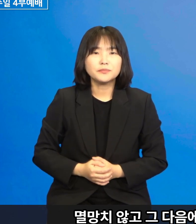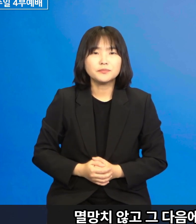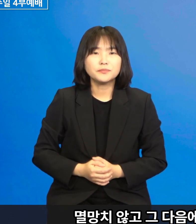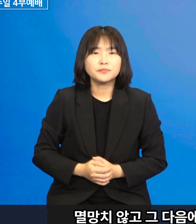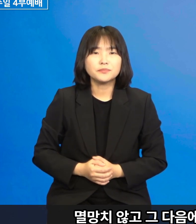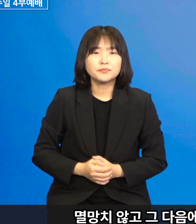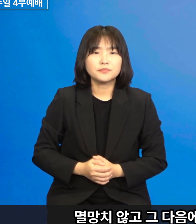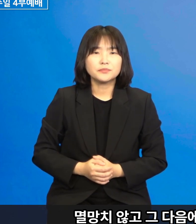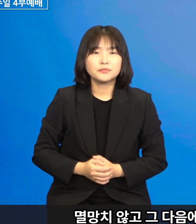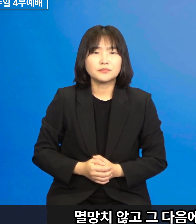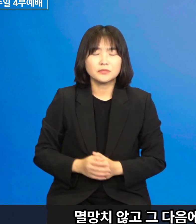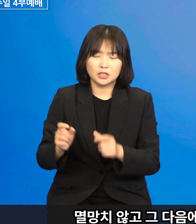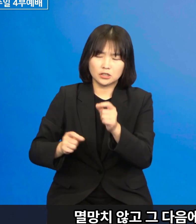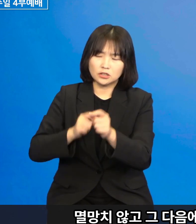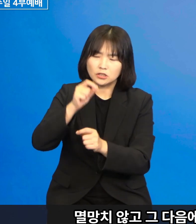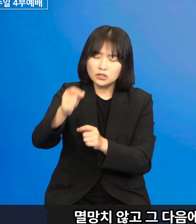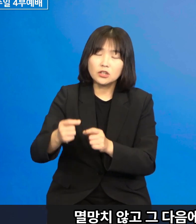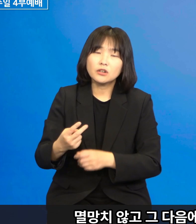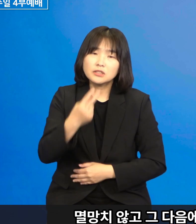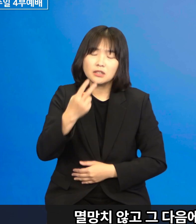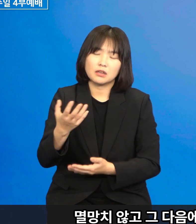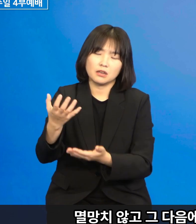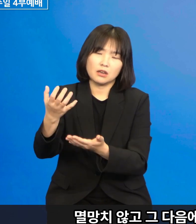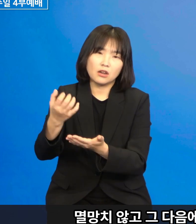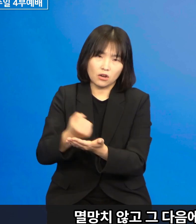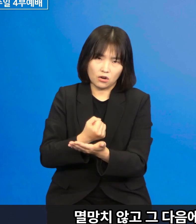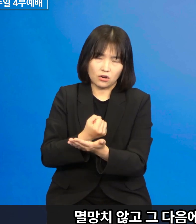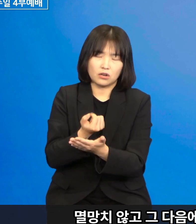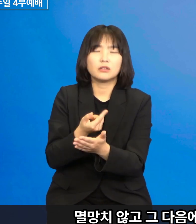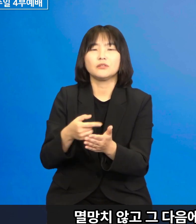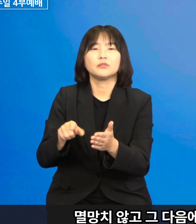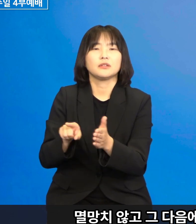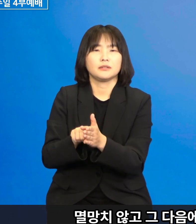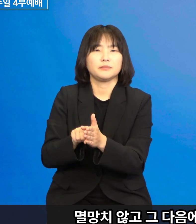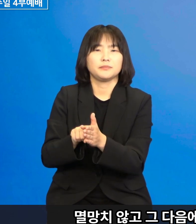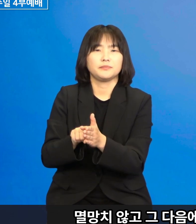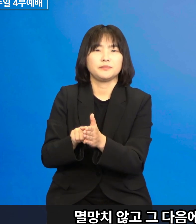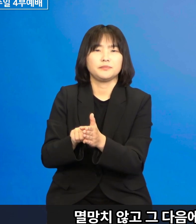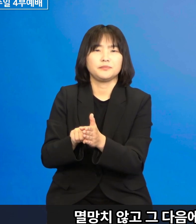다음에 영생을 얻게 하려 하심이라.